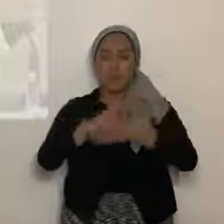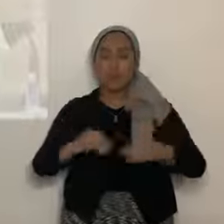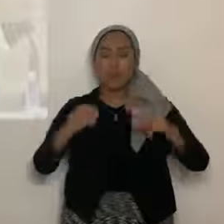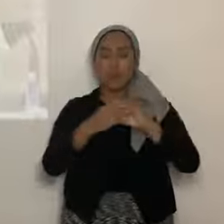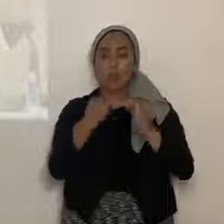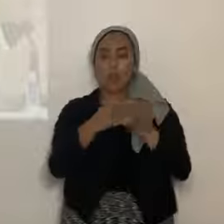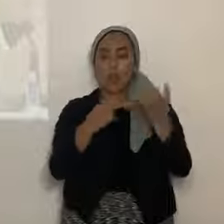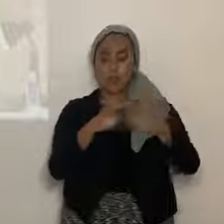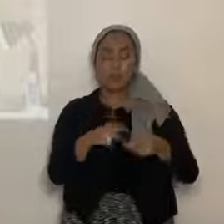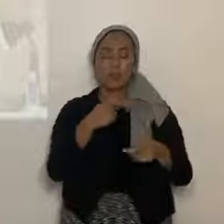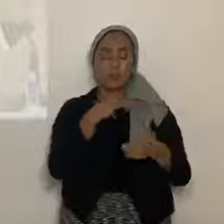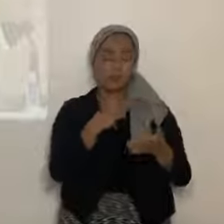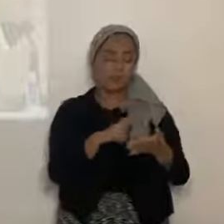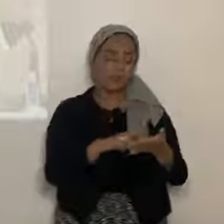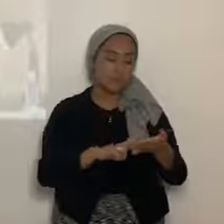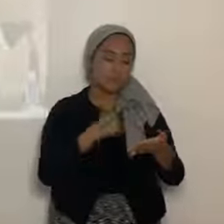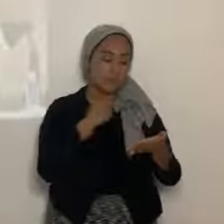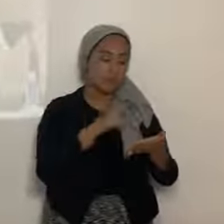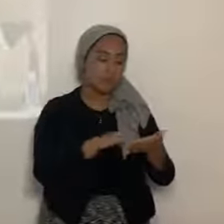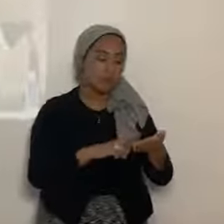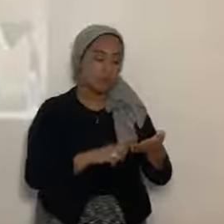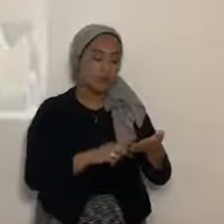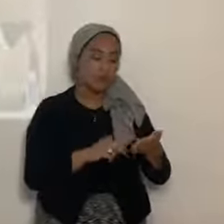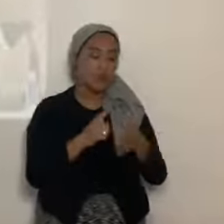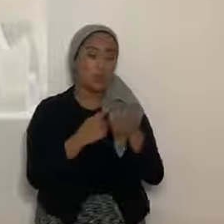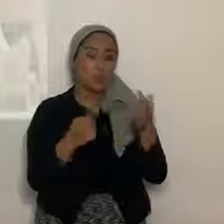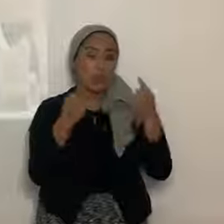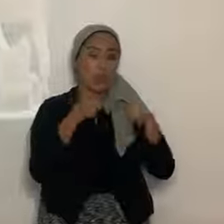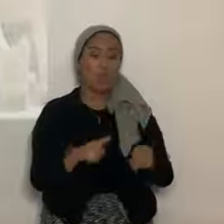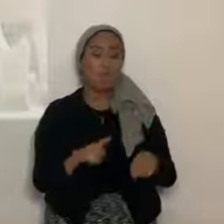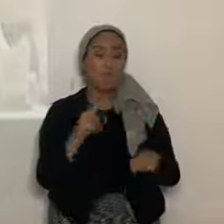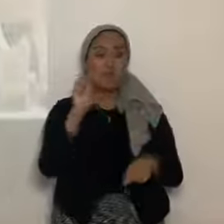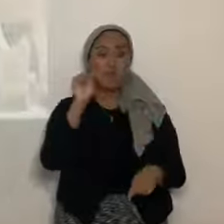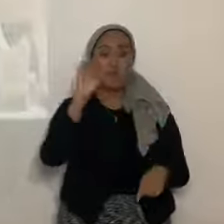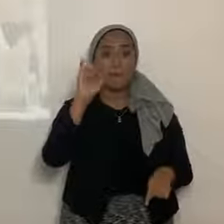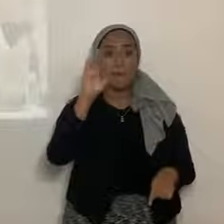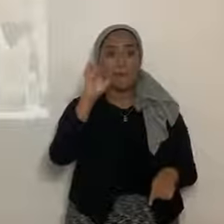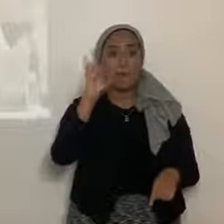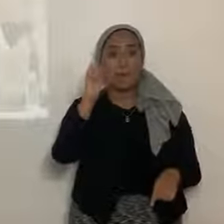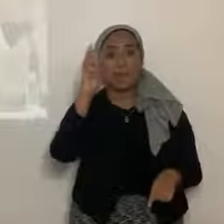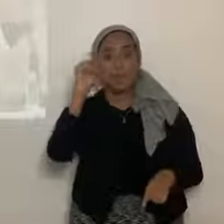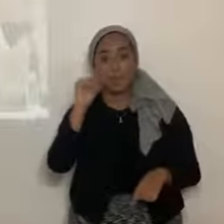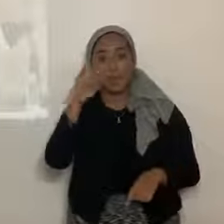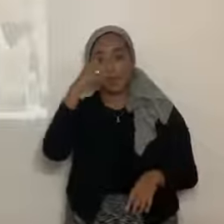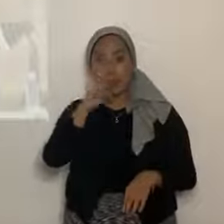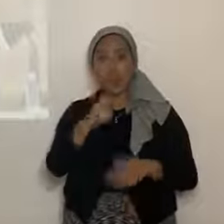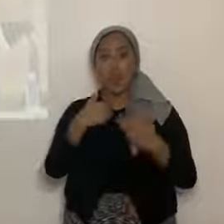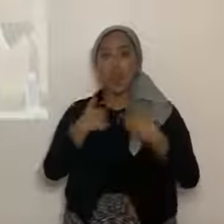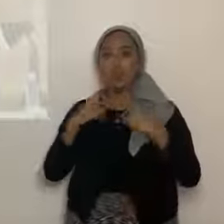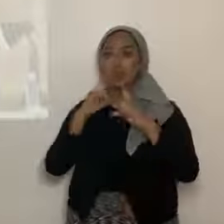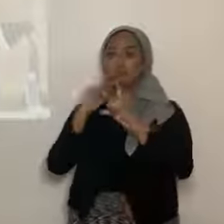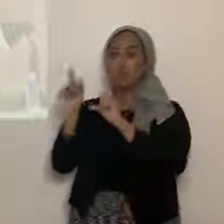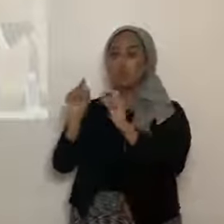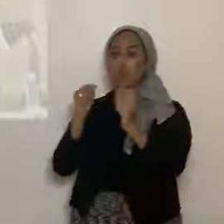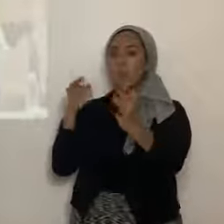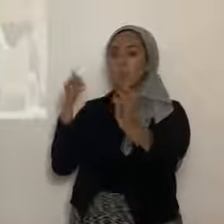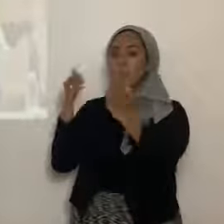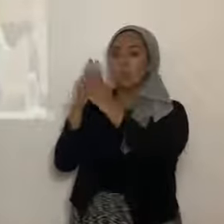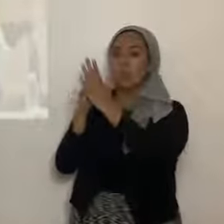pasó. Lo que le pasó a Miriam por haber hablado mal contra la esposa